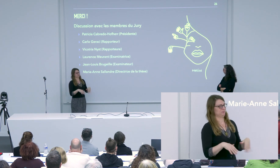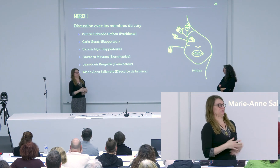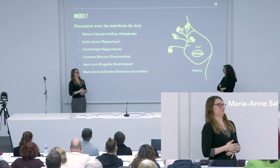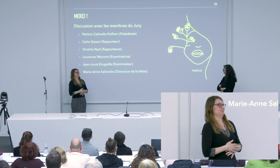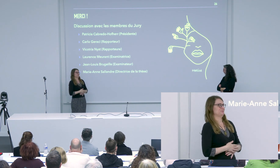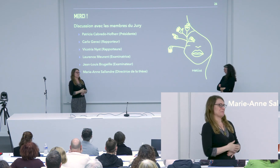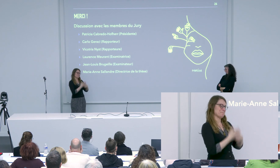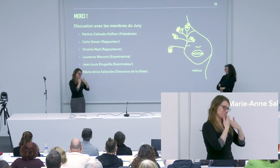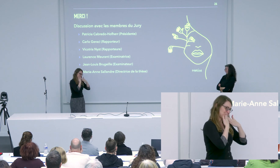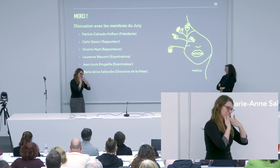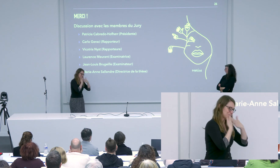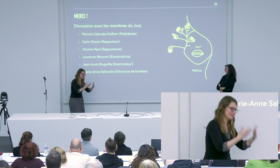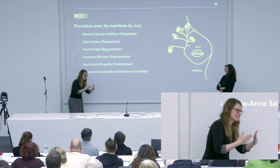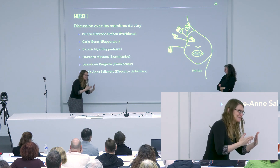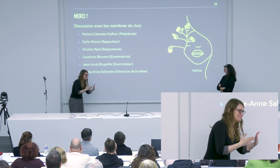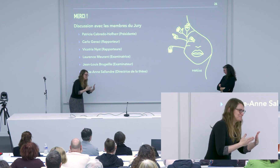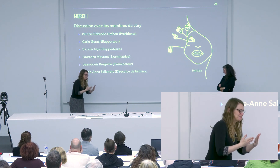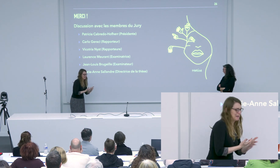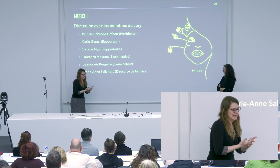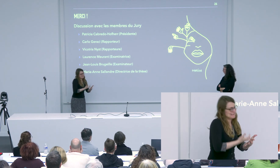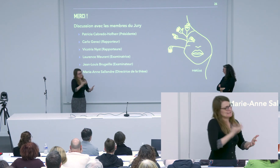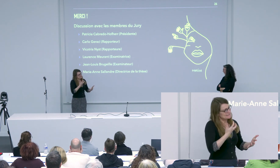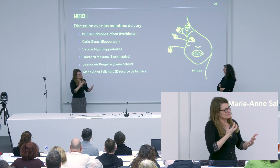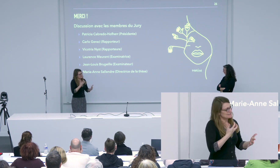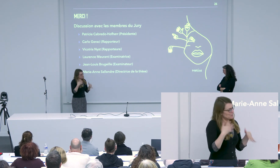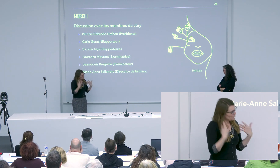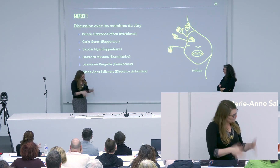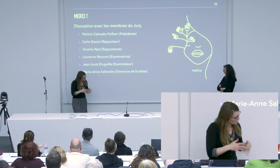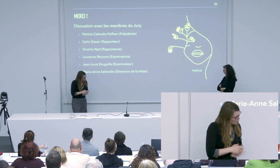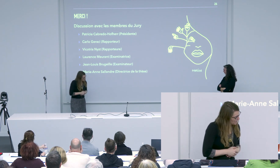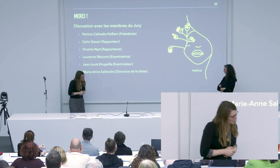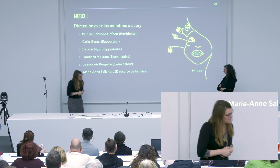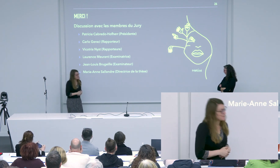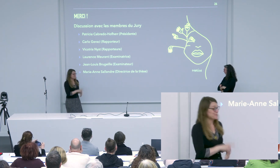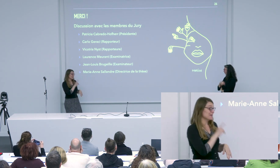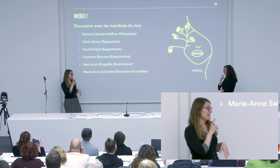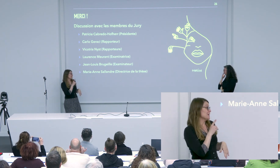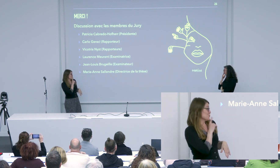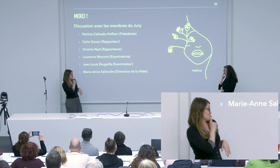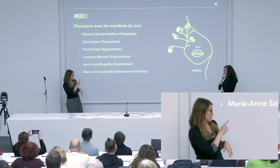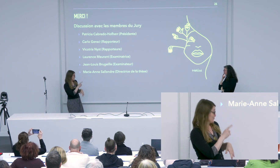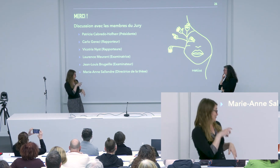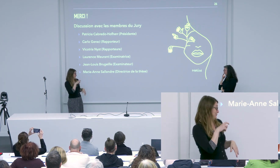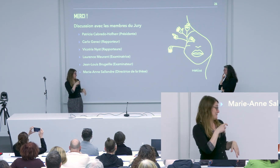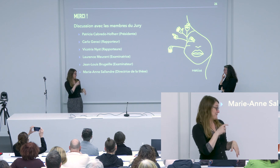Également, ton manuscrit, bravo. Merci pour ce manuscrit très dense, très riche.